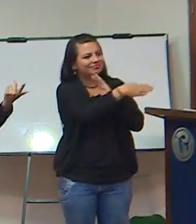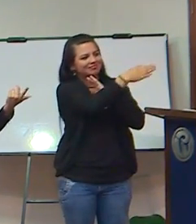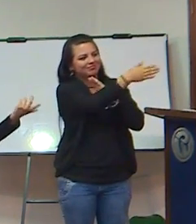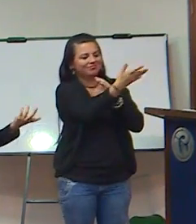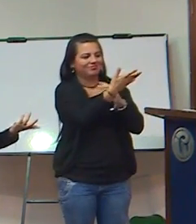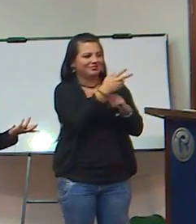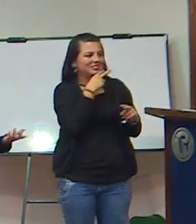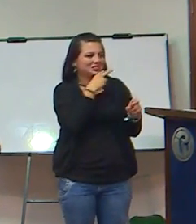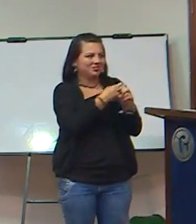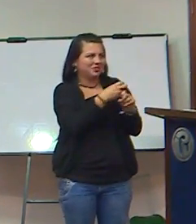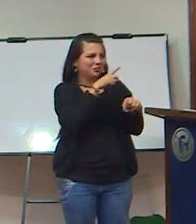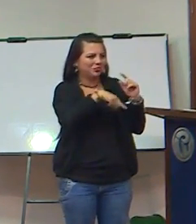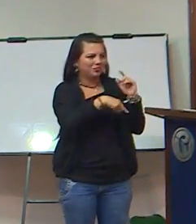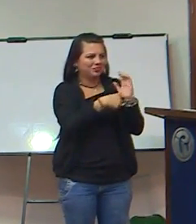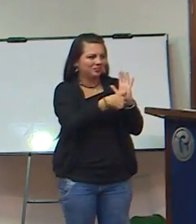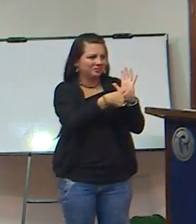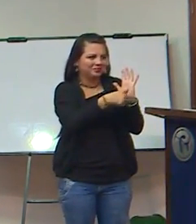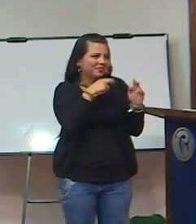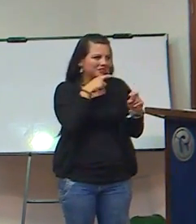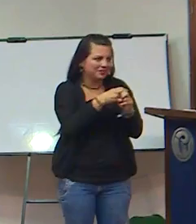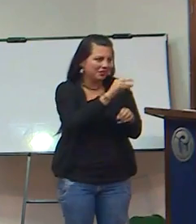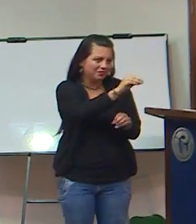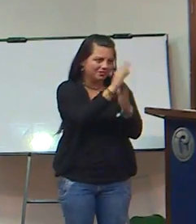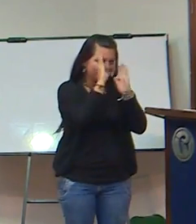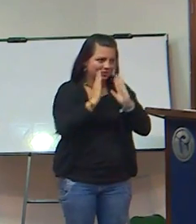la sala y no está colocando cuidado.